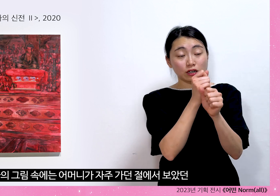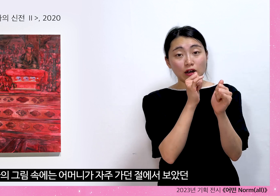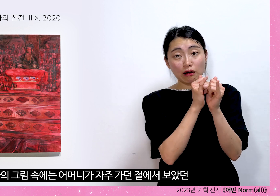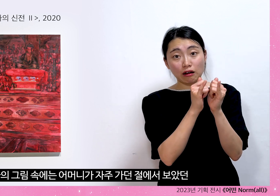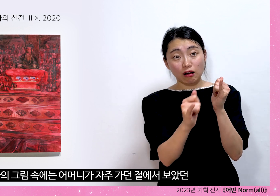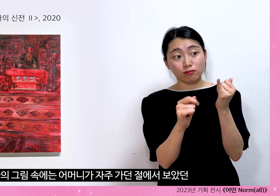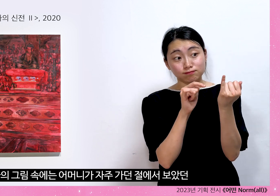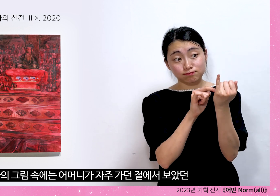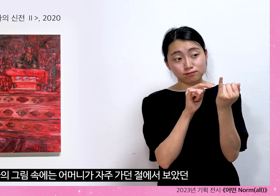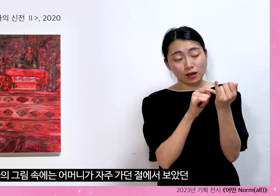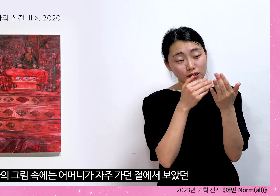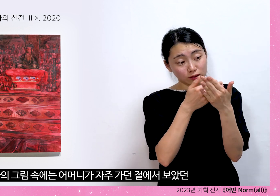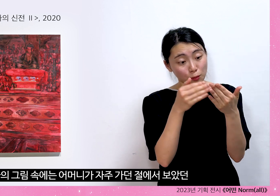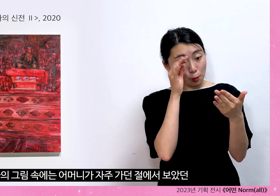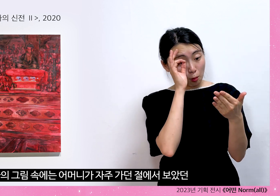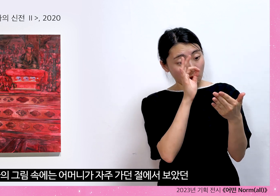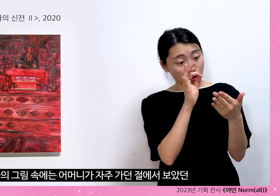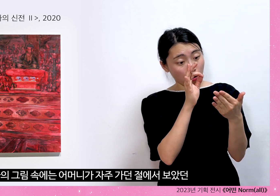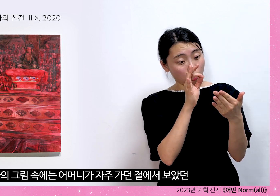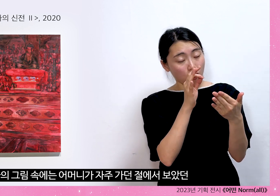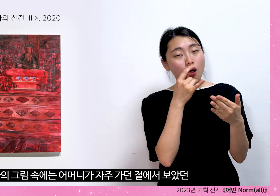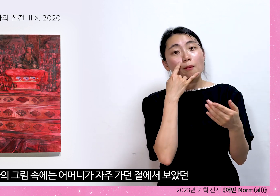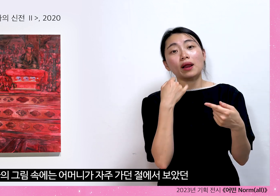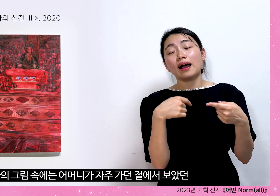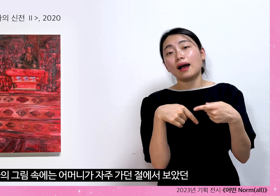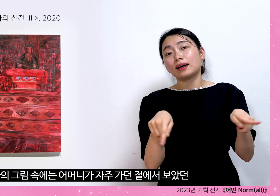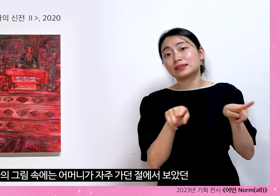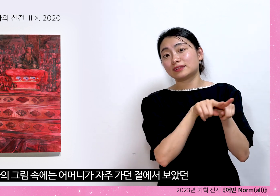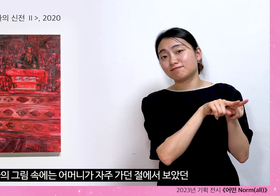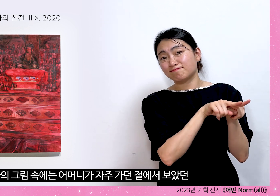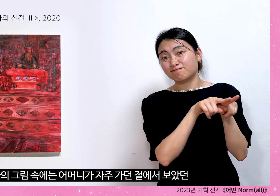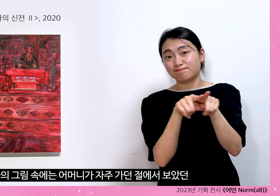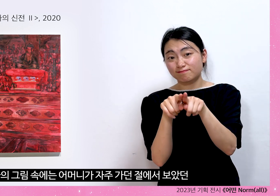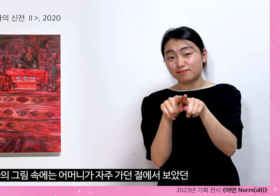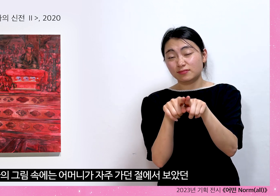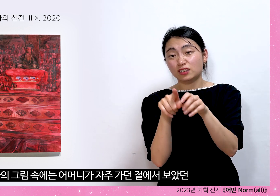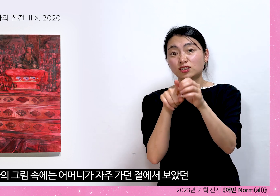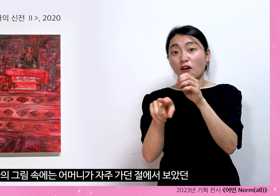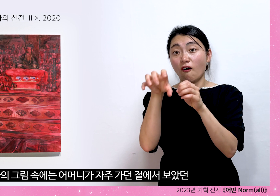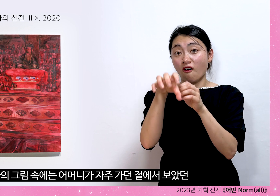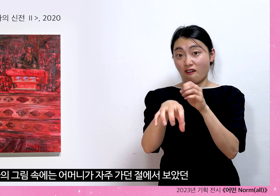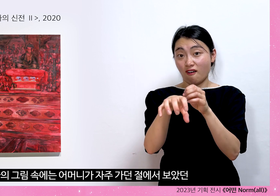작가의 그림 속에는 어머니가 자주 가던 절에서 보았던